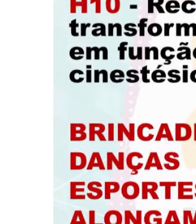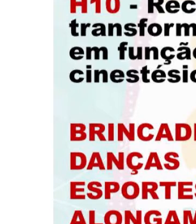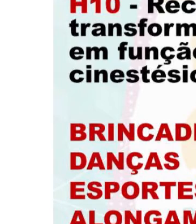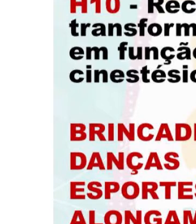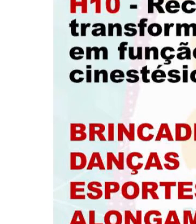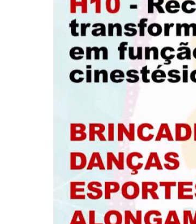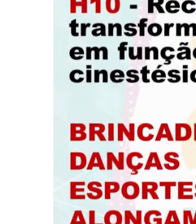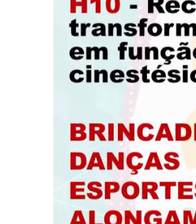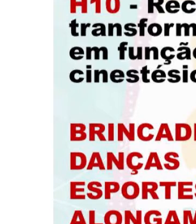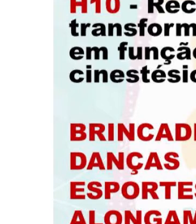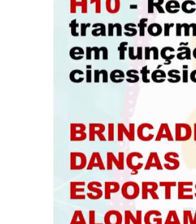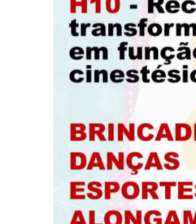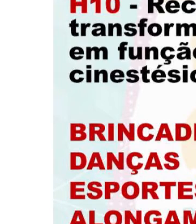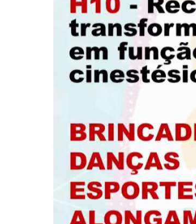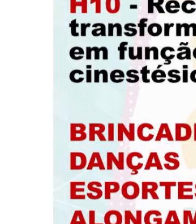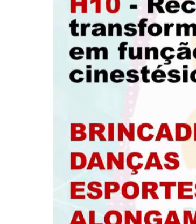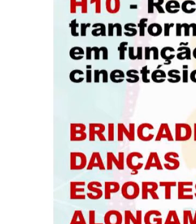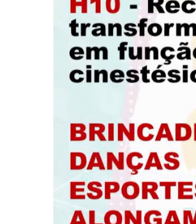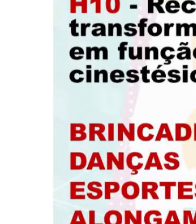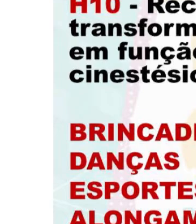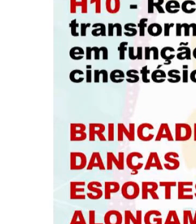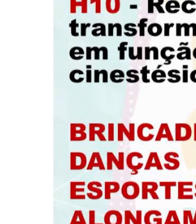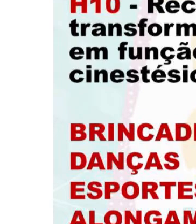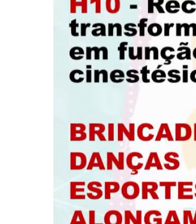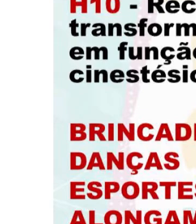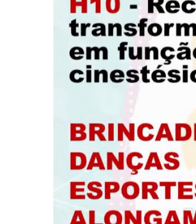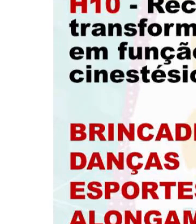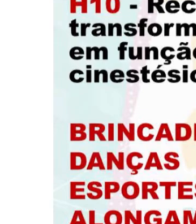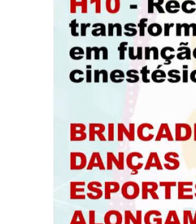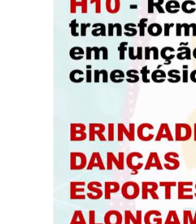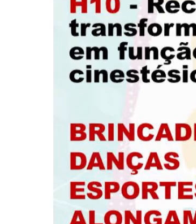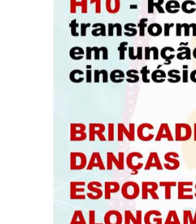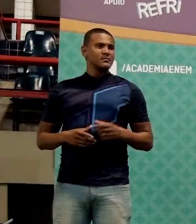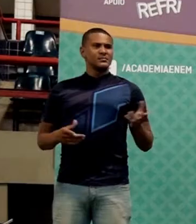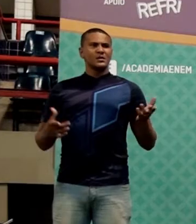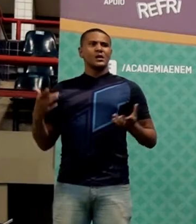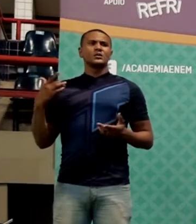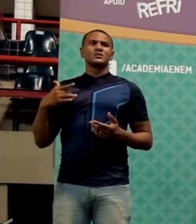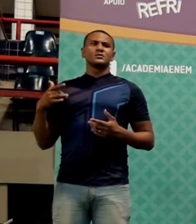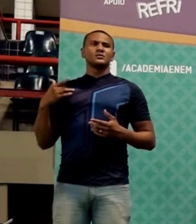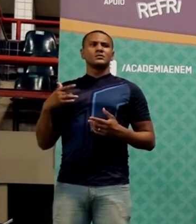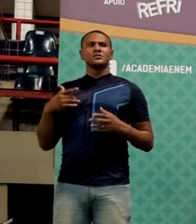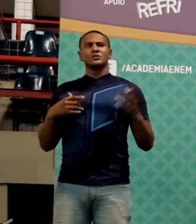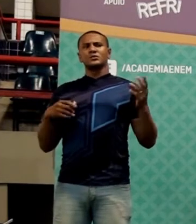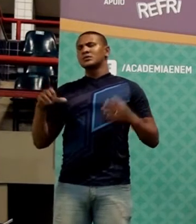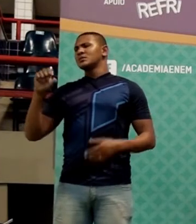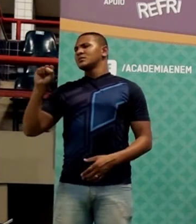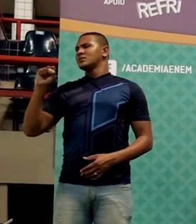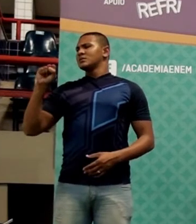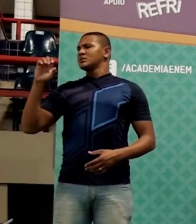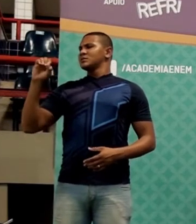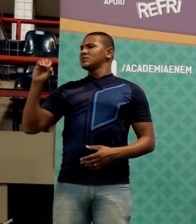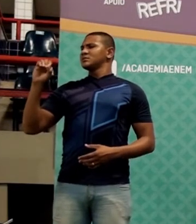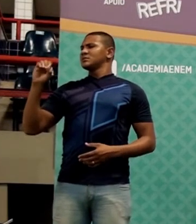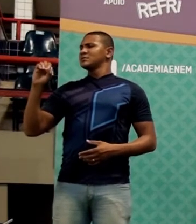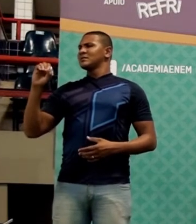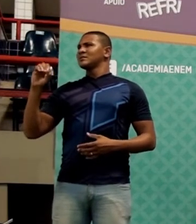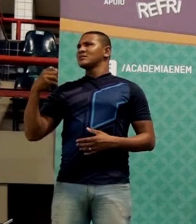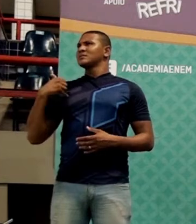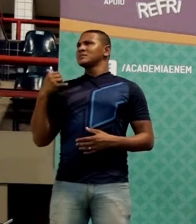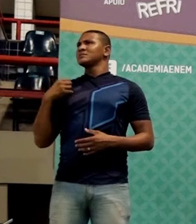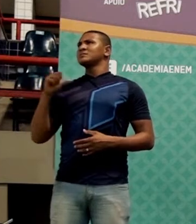alongamento, a postura. Ave Maria, eu morro de pena da mamãe, com 80 e poucos anos, morre de dor